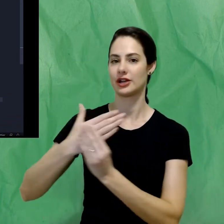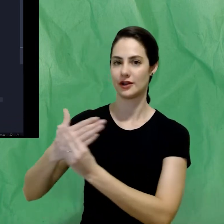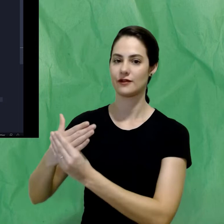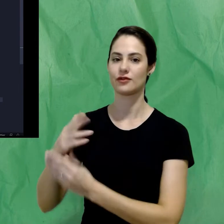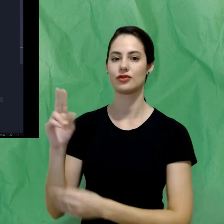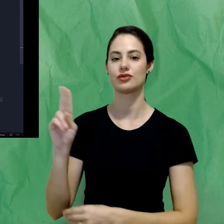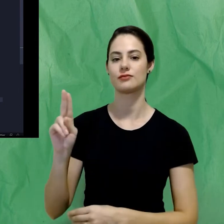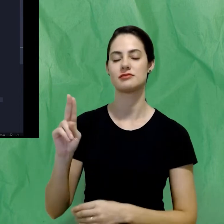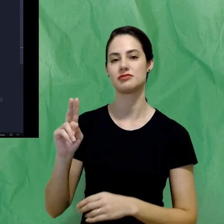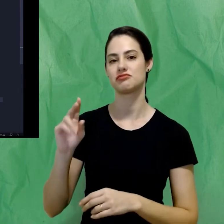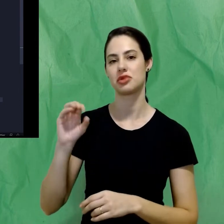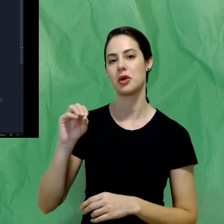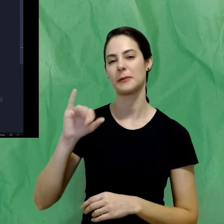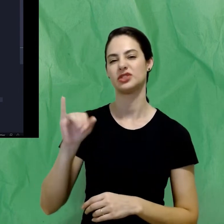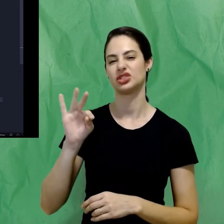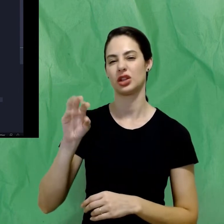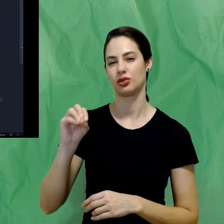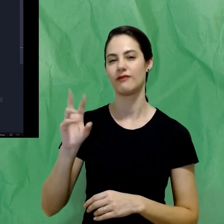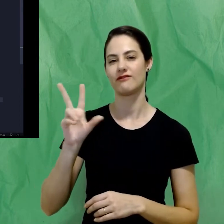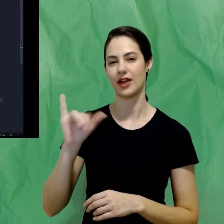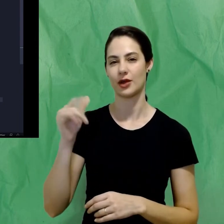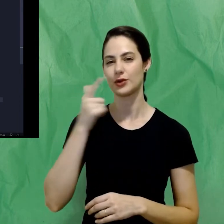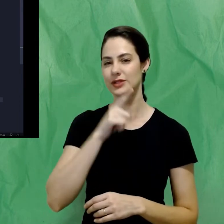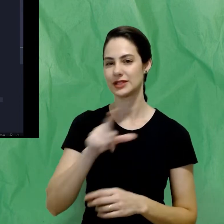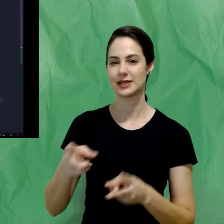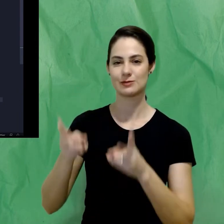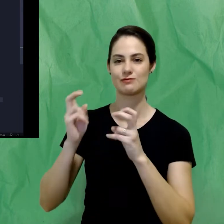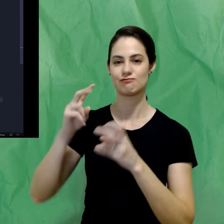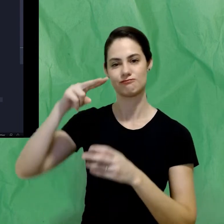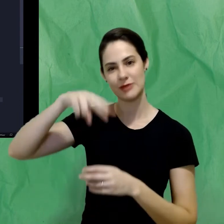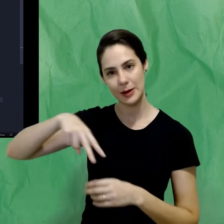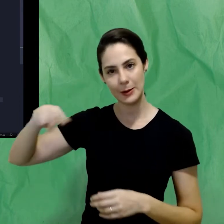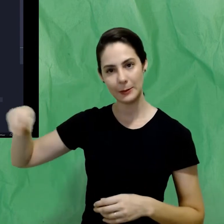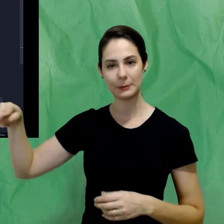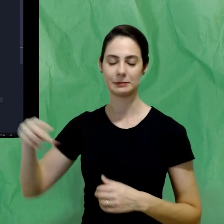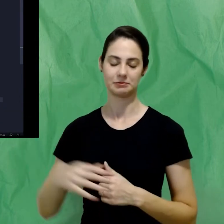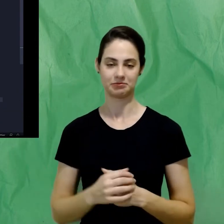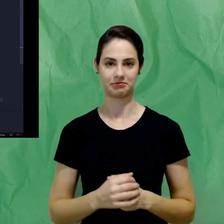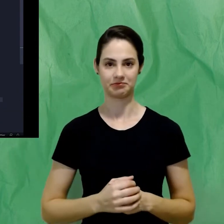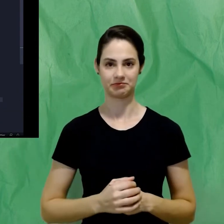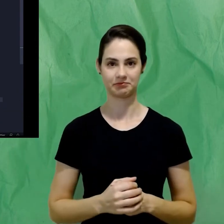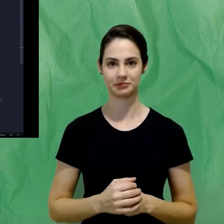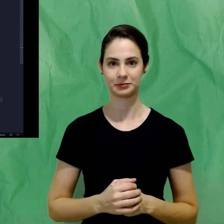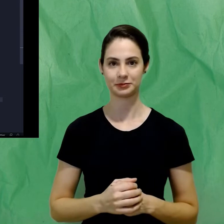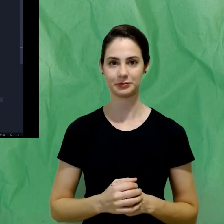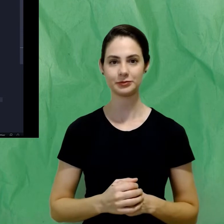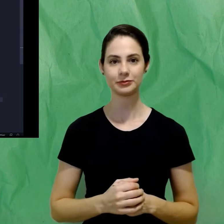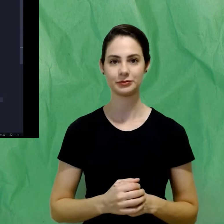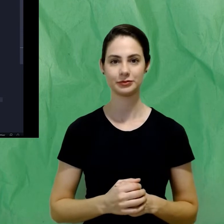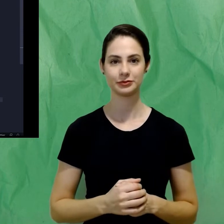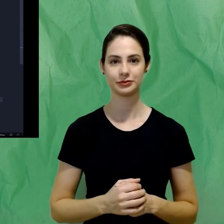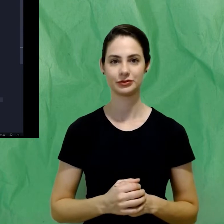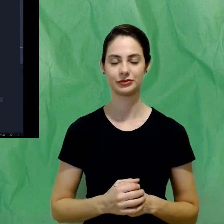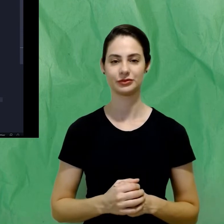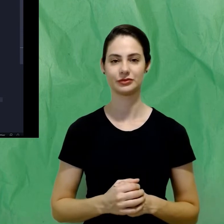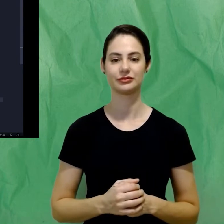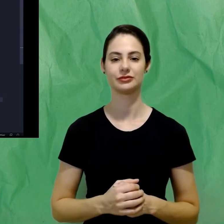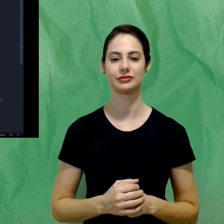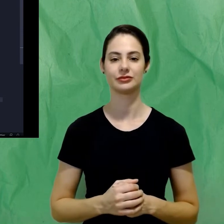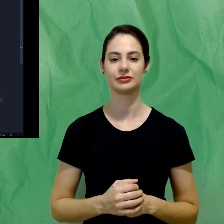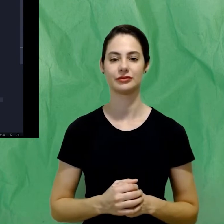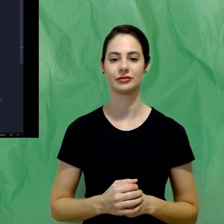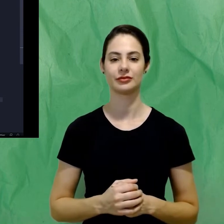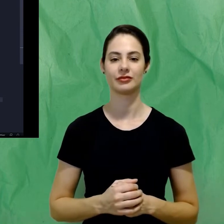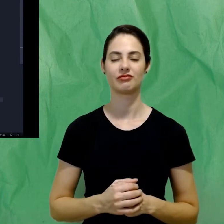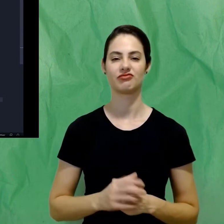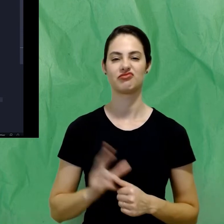vou chamar um objeto aqui que vai ler o arquivo que o usuário acabou de criar. Então, vou clicar aqui, vou chamar